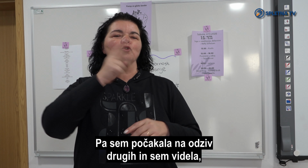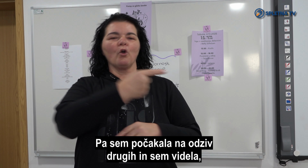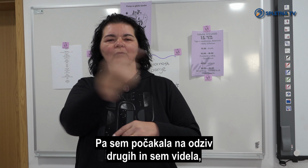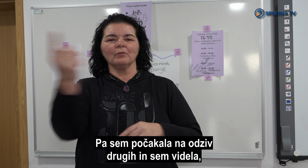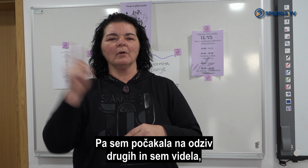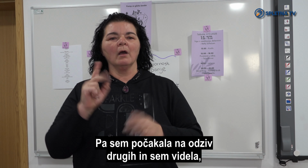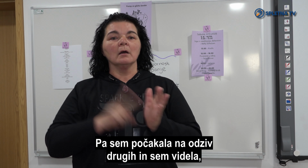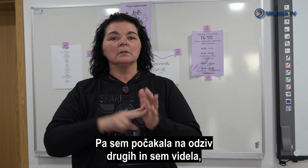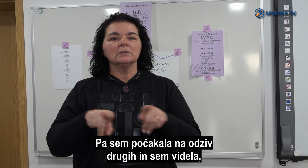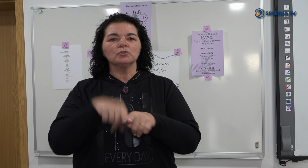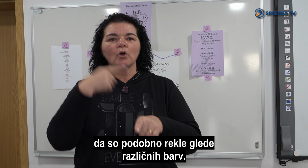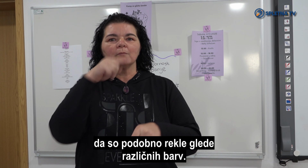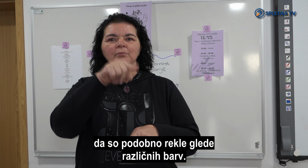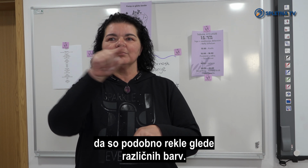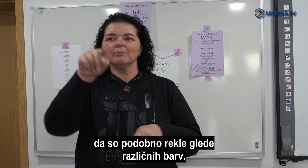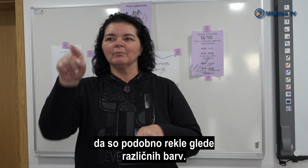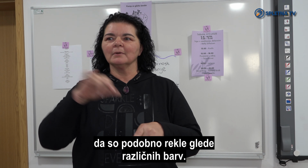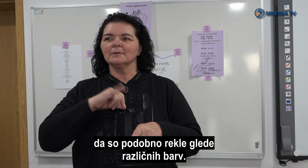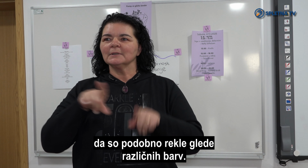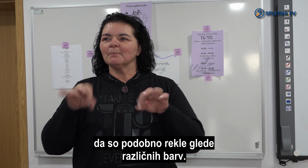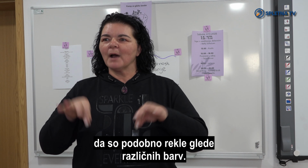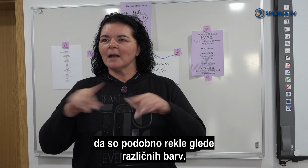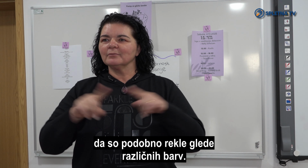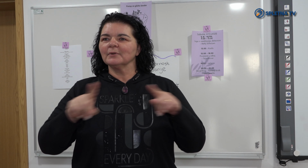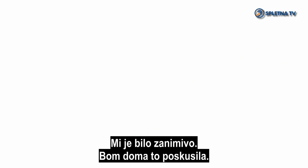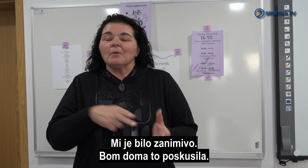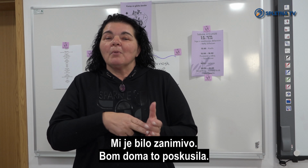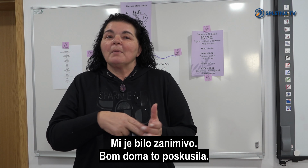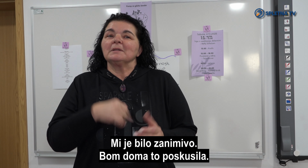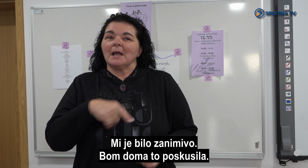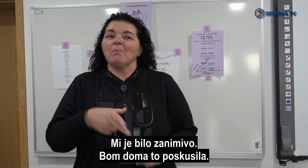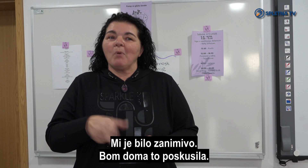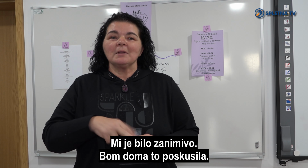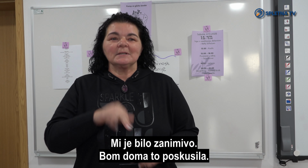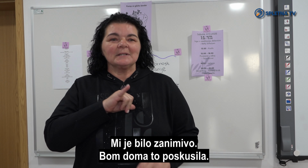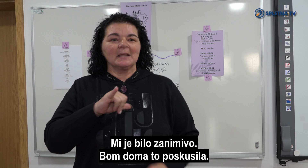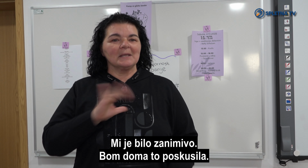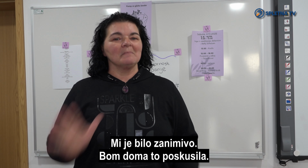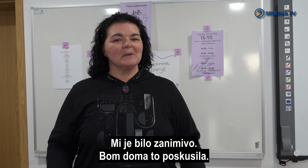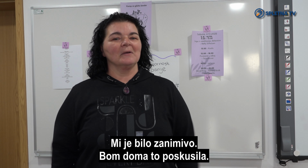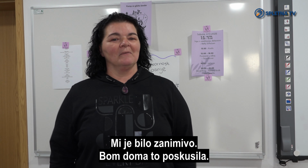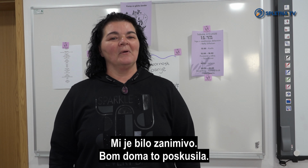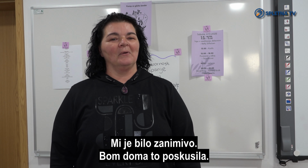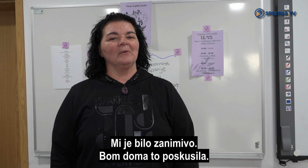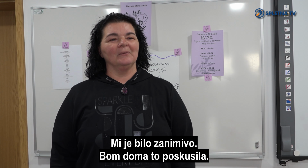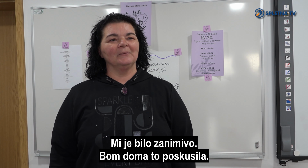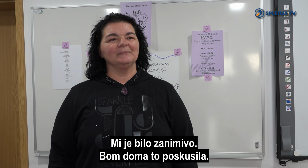sem videla, da so podobno rekle glede različnih barv. Mi je bilo zanimivo.